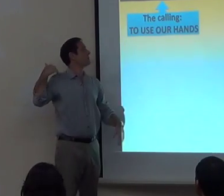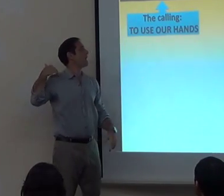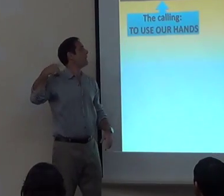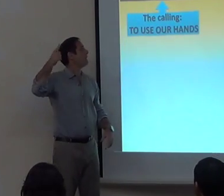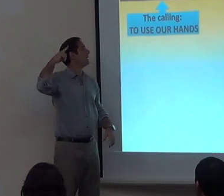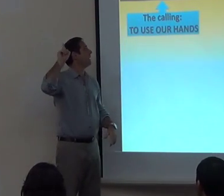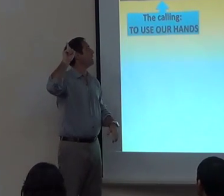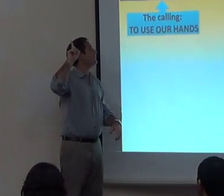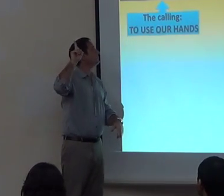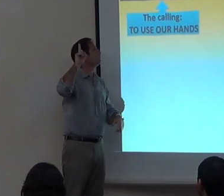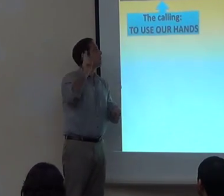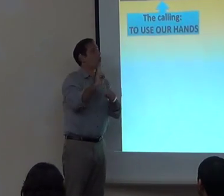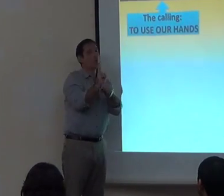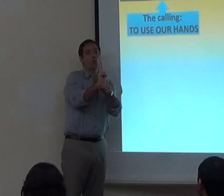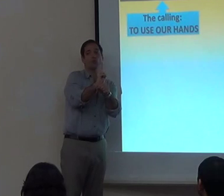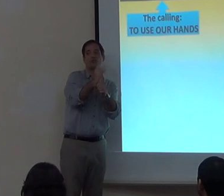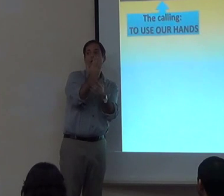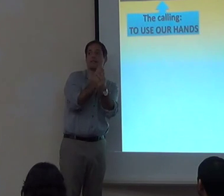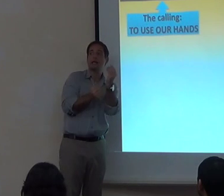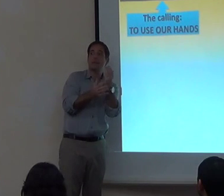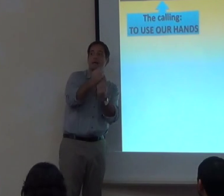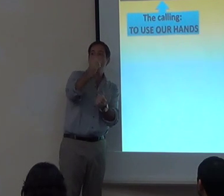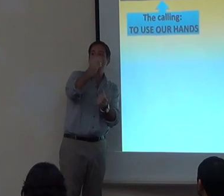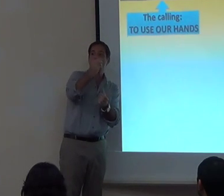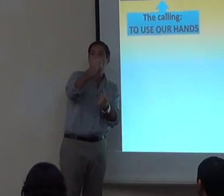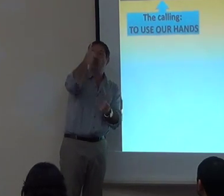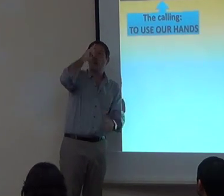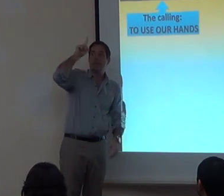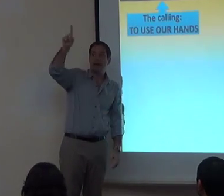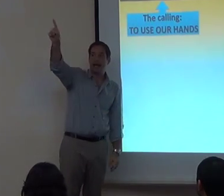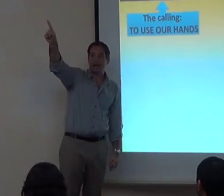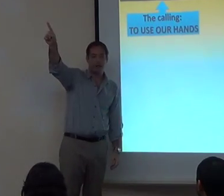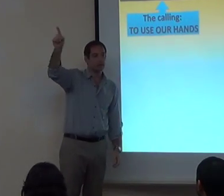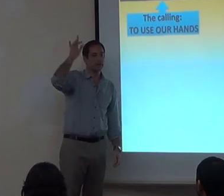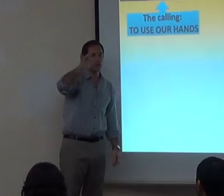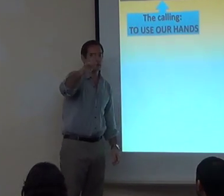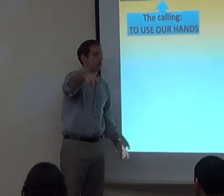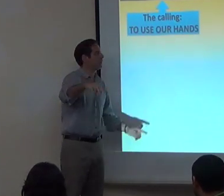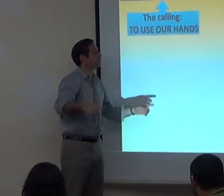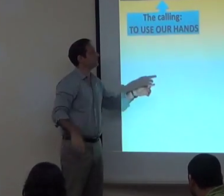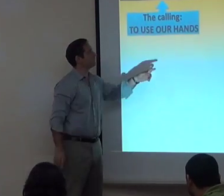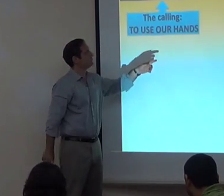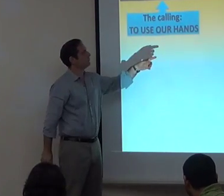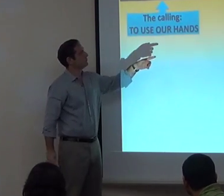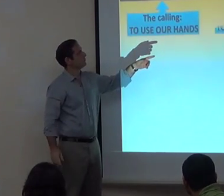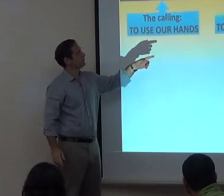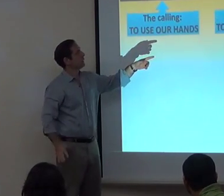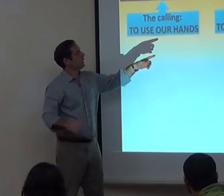Dios nos llama ¿para qué? Usar nuestras manos para Él. Dale otro pie.